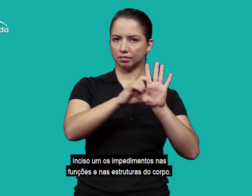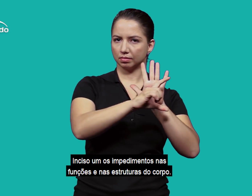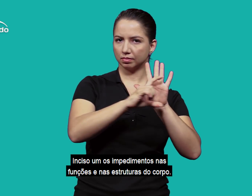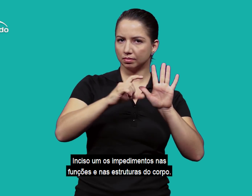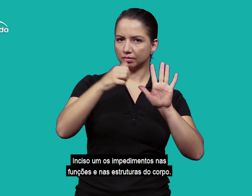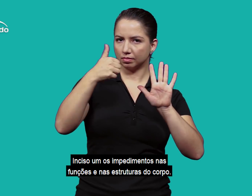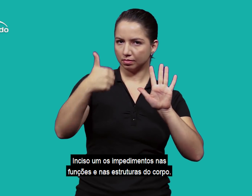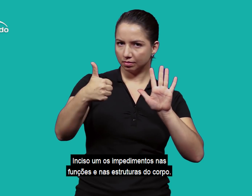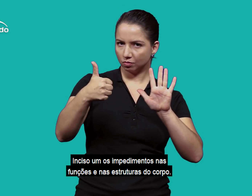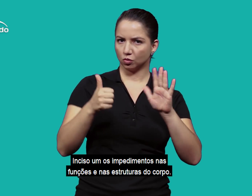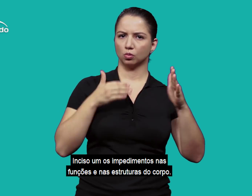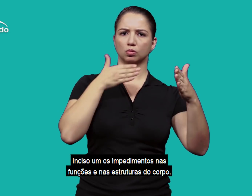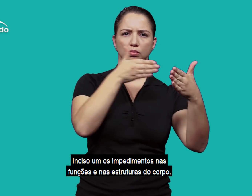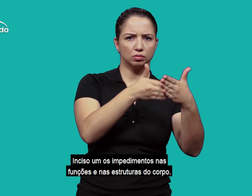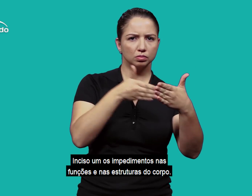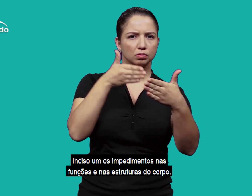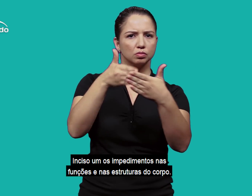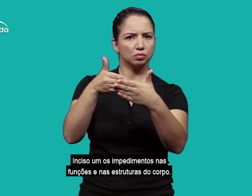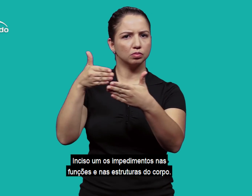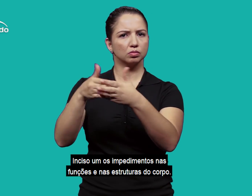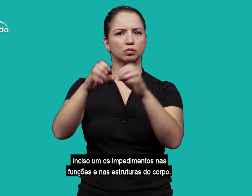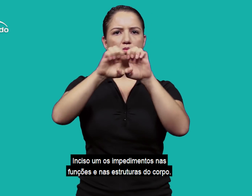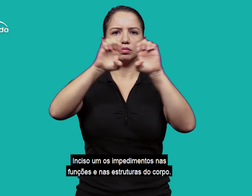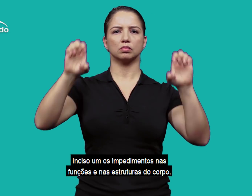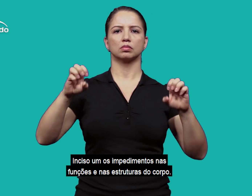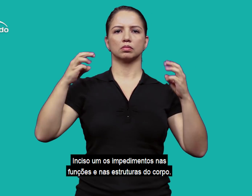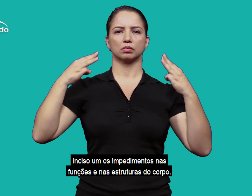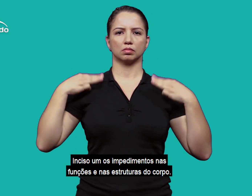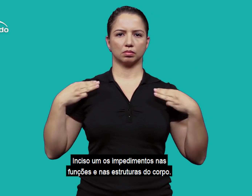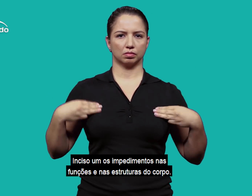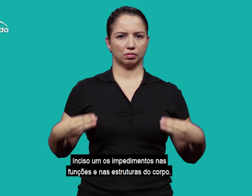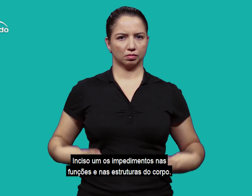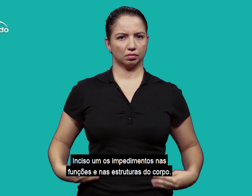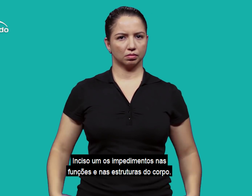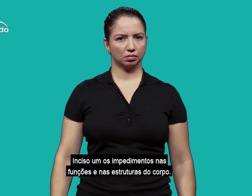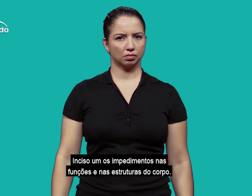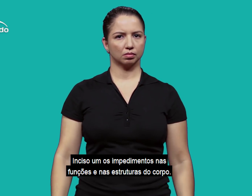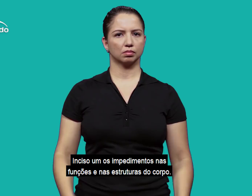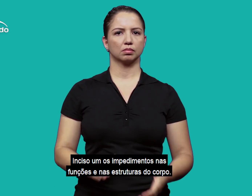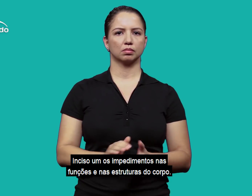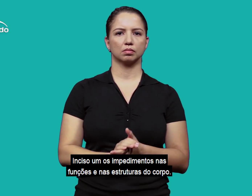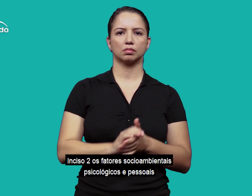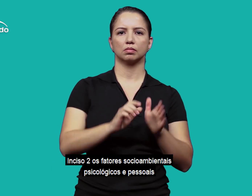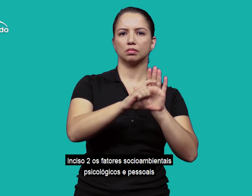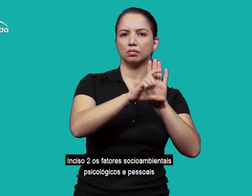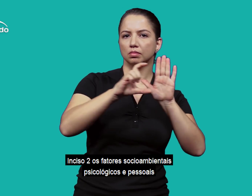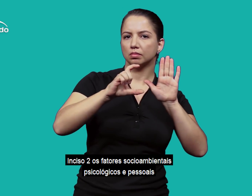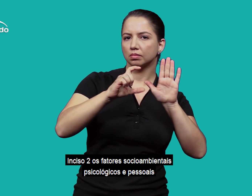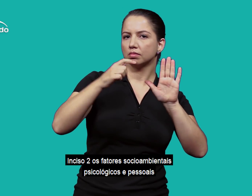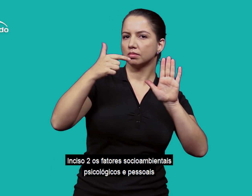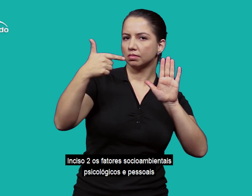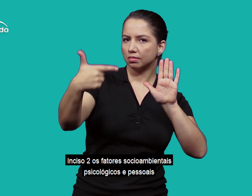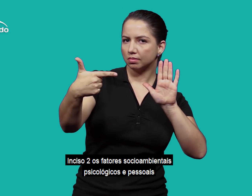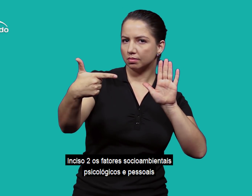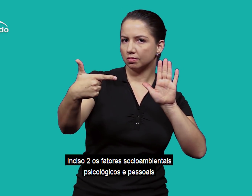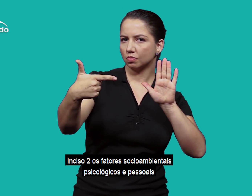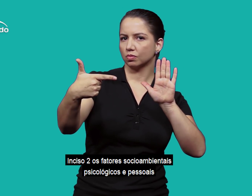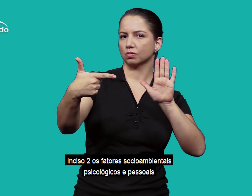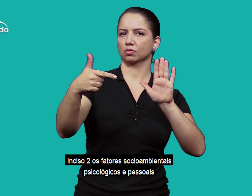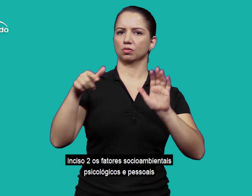os impedimentos nas funções e nas estruturas do corpo inciso 2 os fatores socioambientais